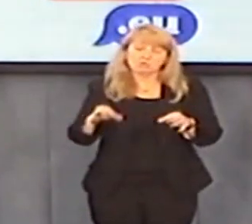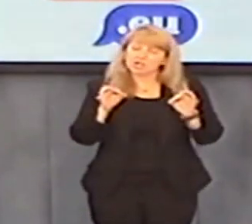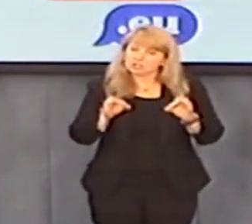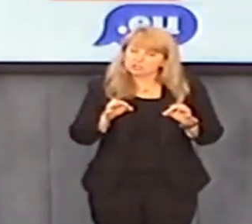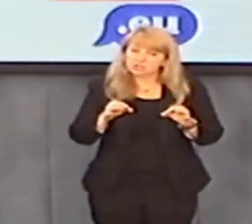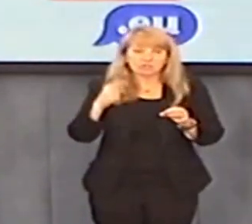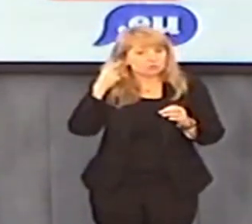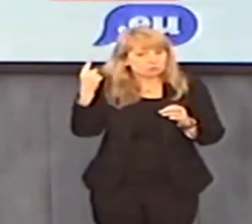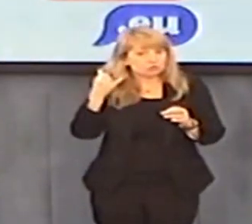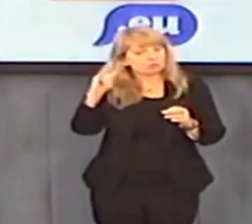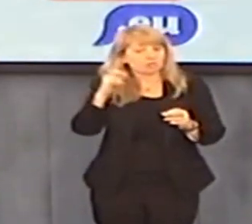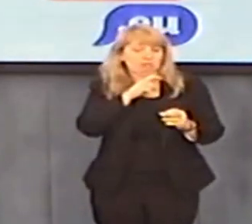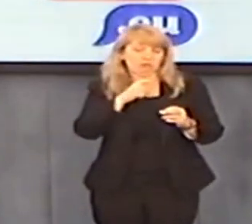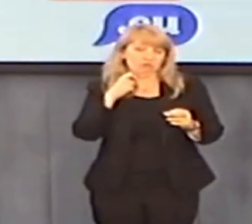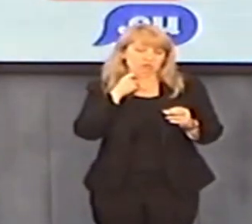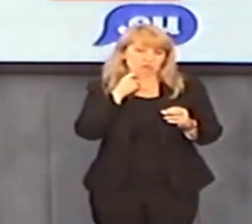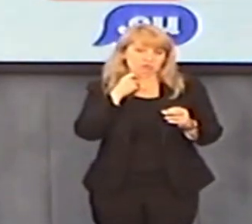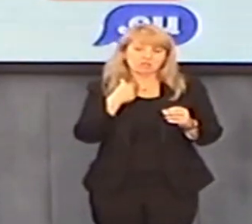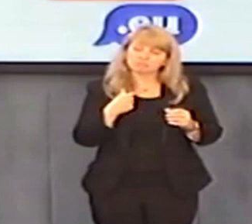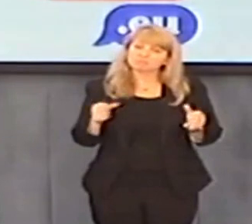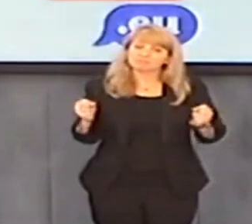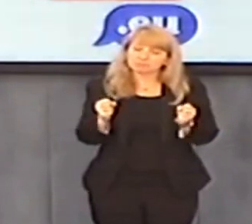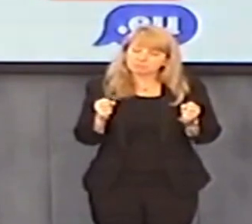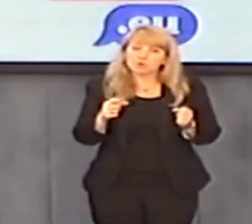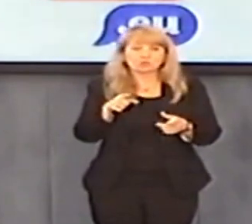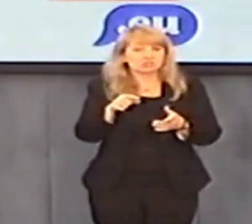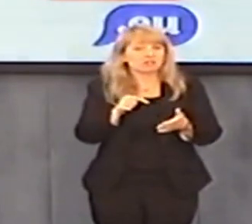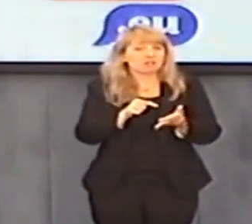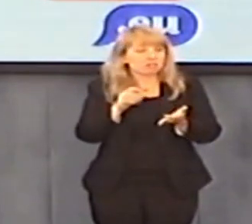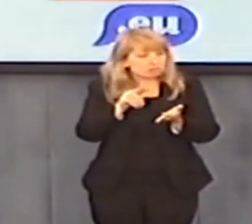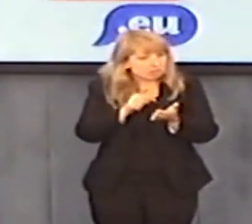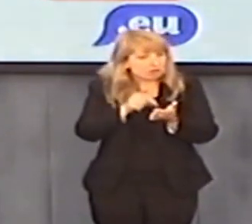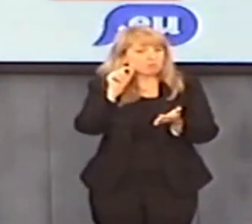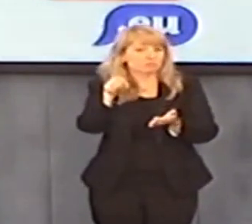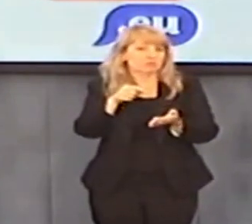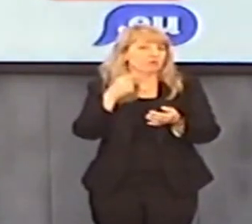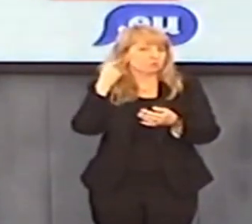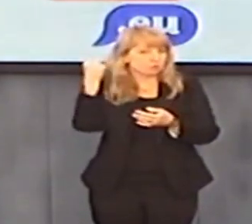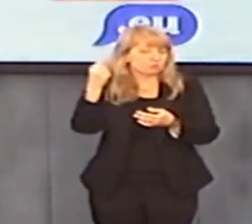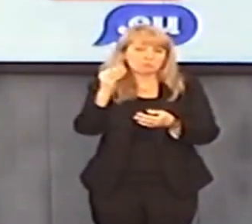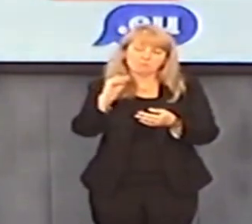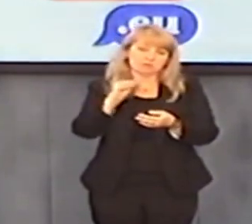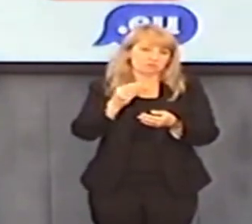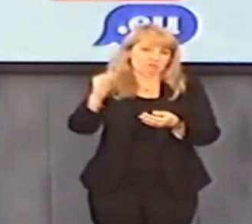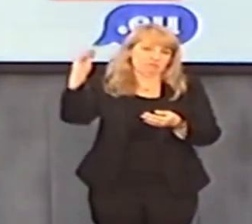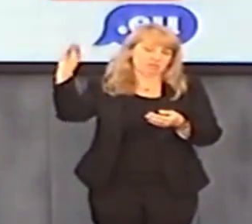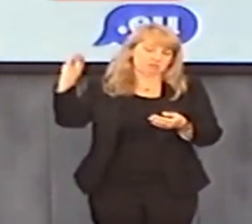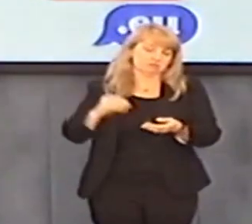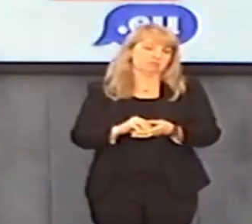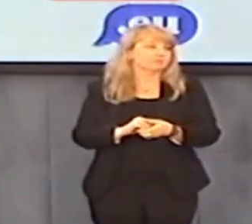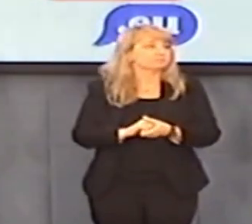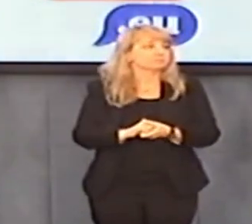Obawiamy się, że tych przypadków będzie niestety dużo więcej.